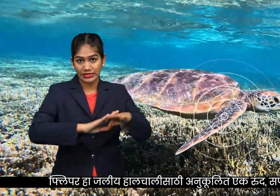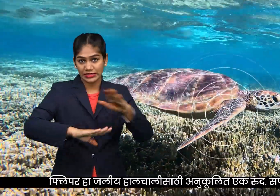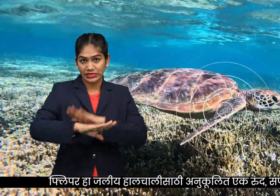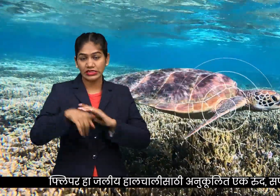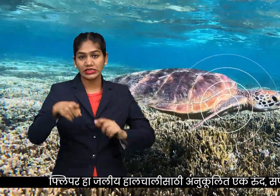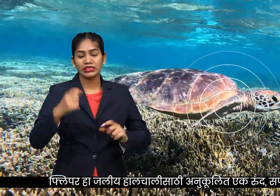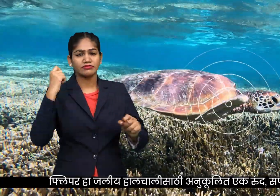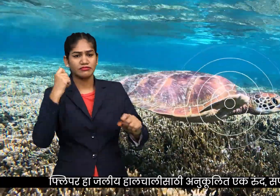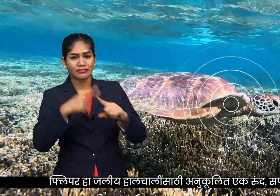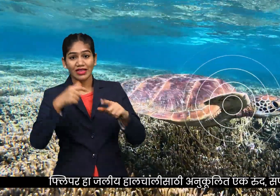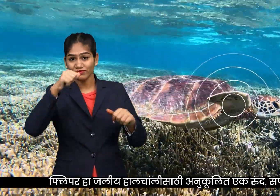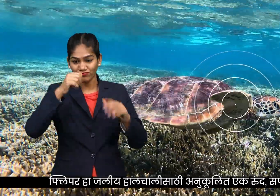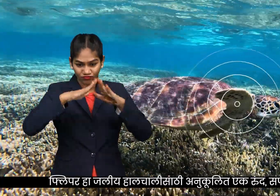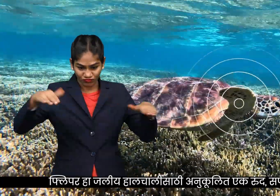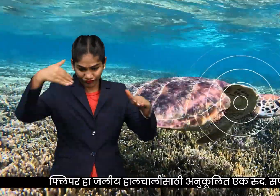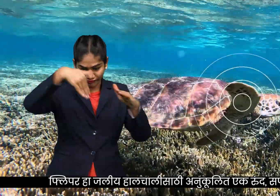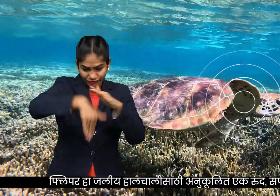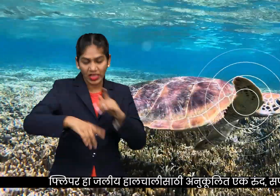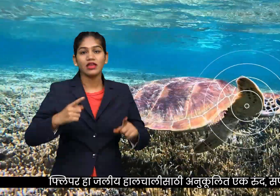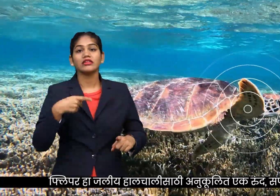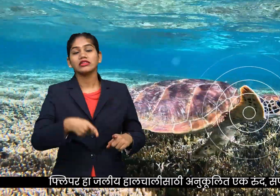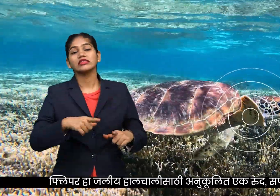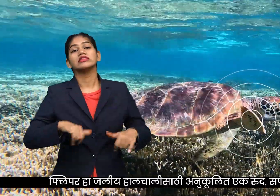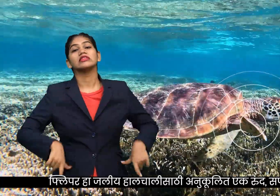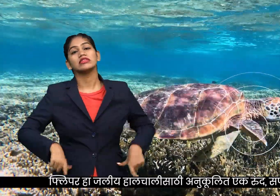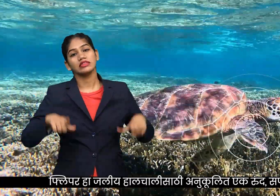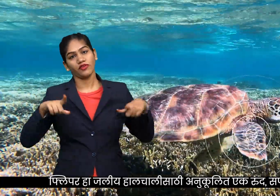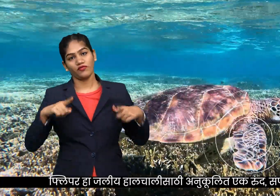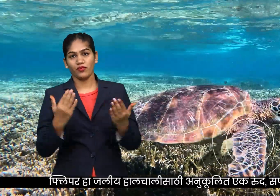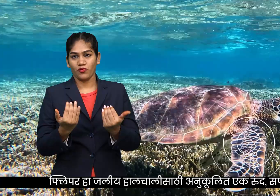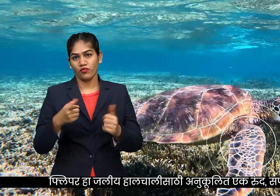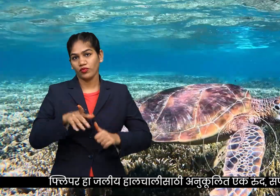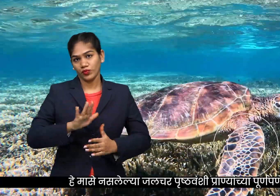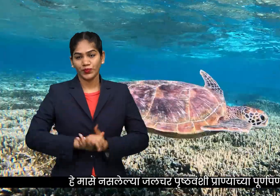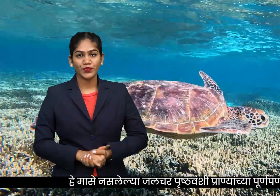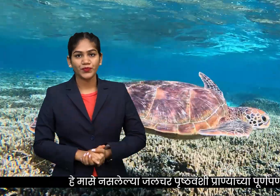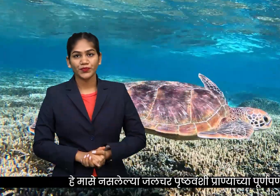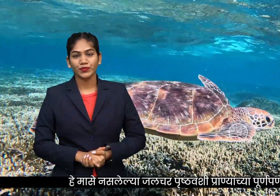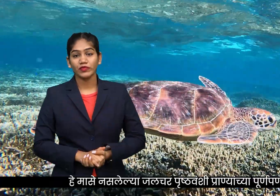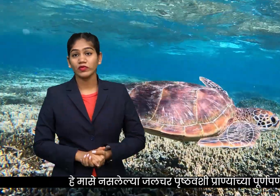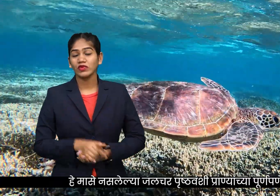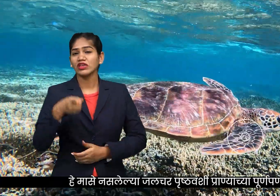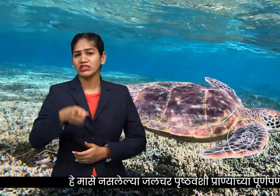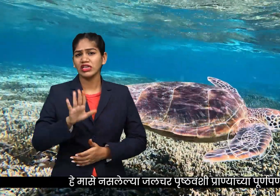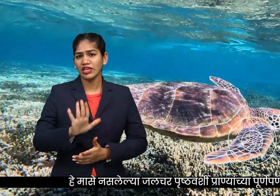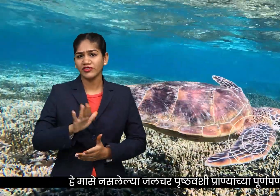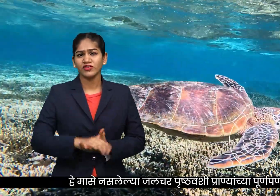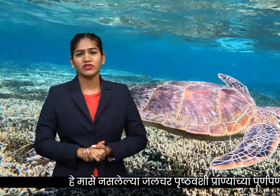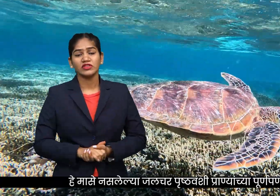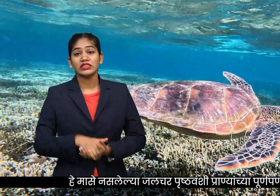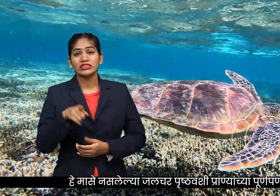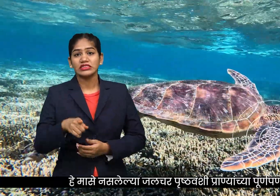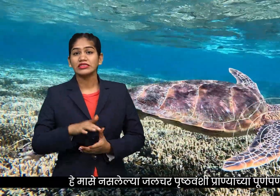हालचालीसाठी अनुकूलित एक रुंद सपाट अवयव आहे. हे मासे